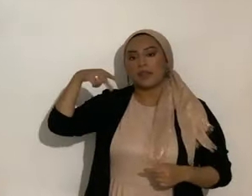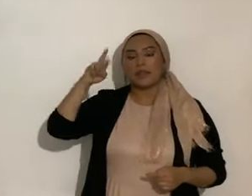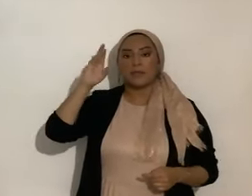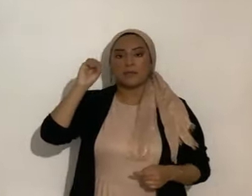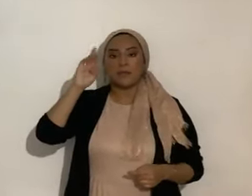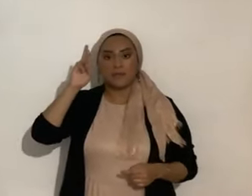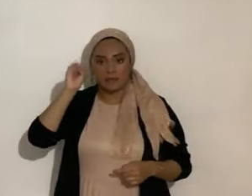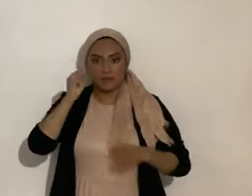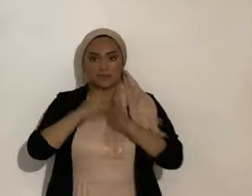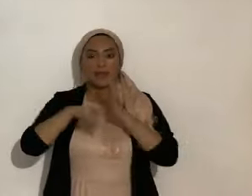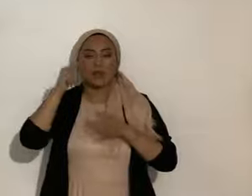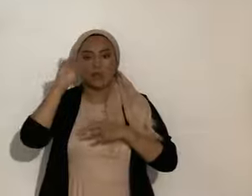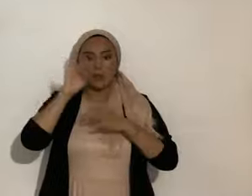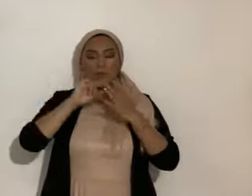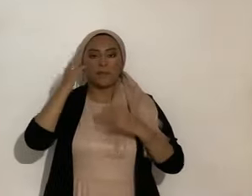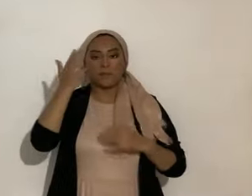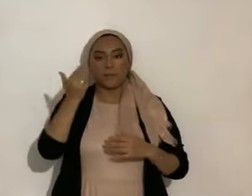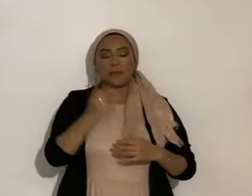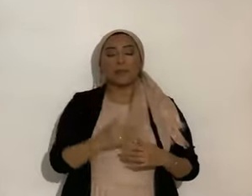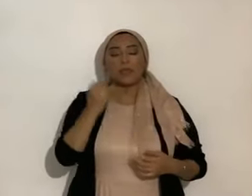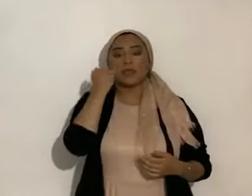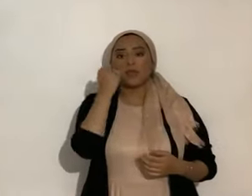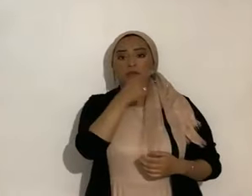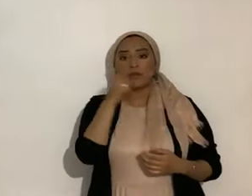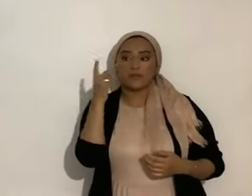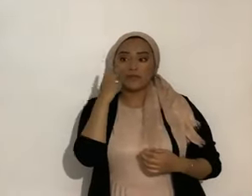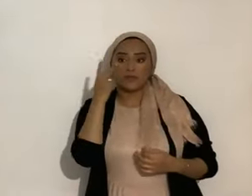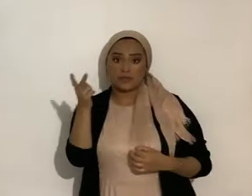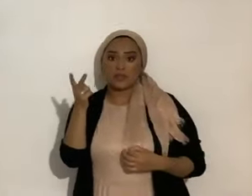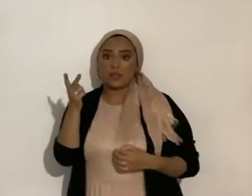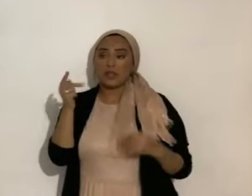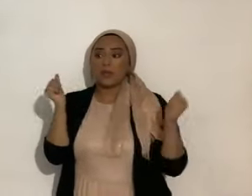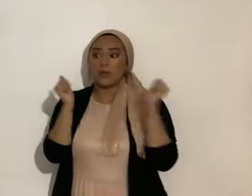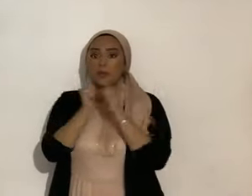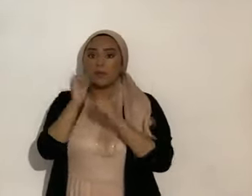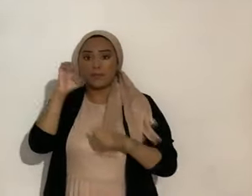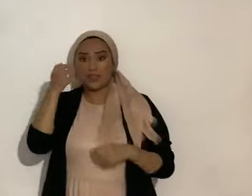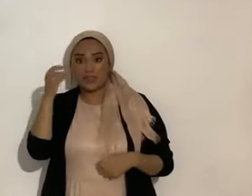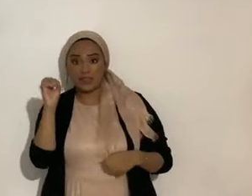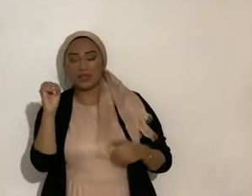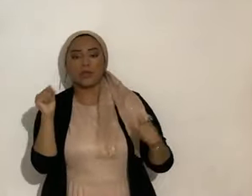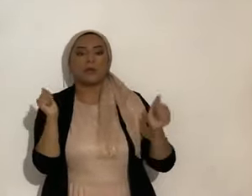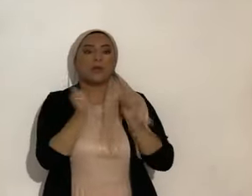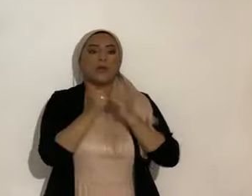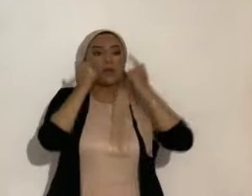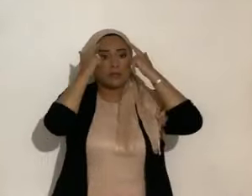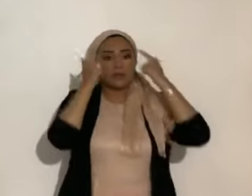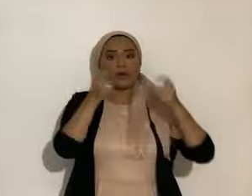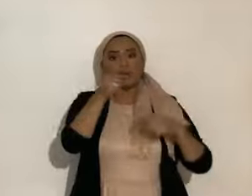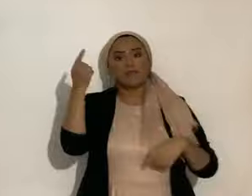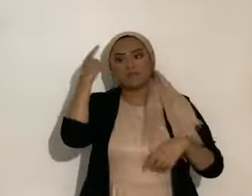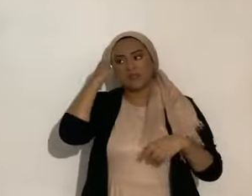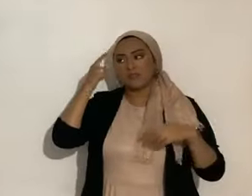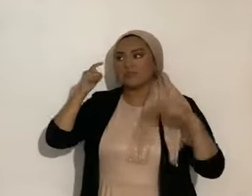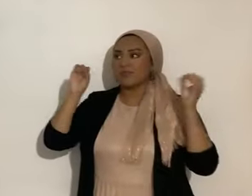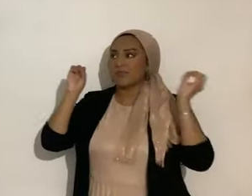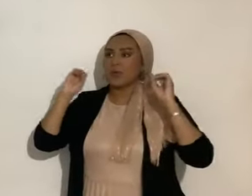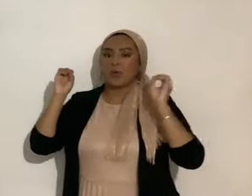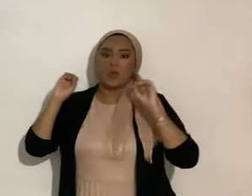28:13. Entonces, si tú ves en esa forma con ego, con orgullo, piensas que nadie te